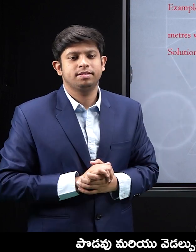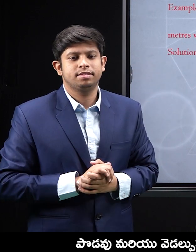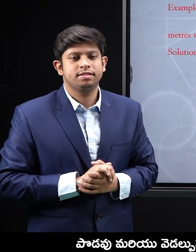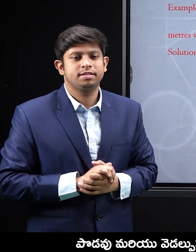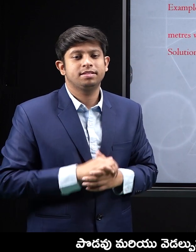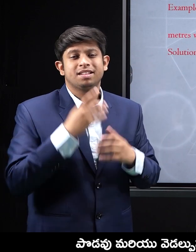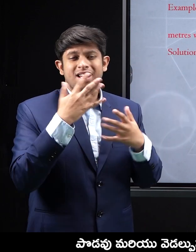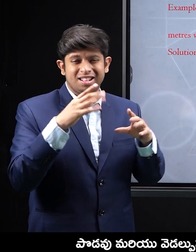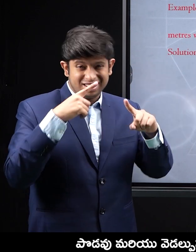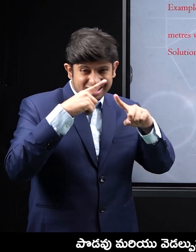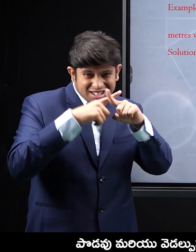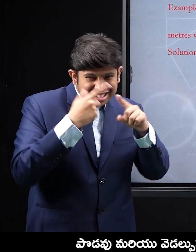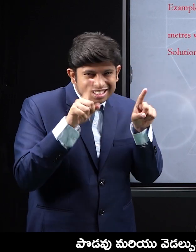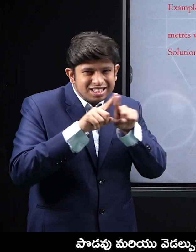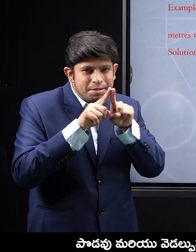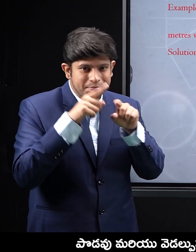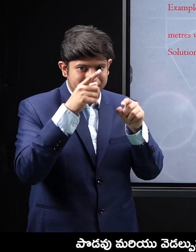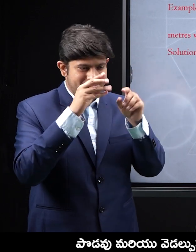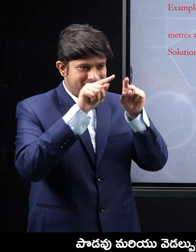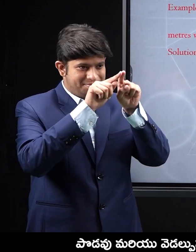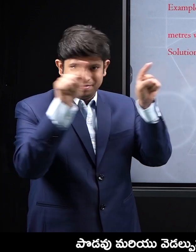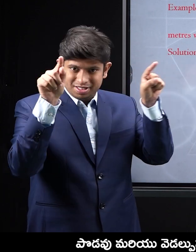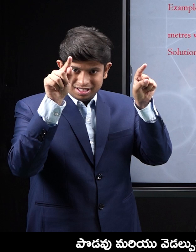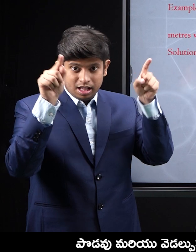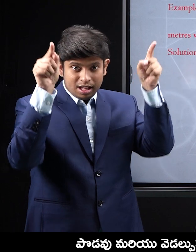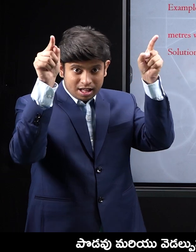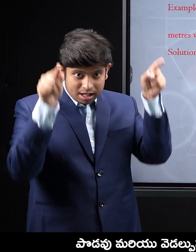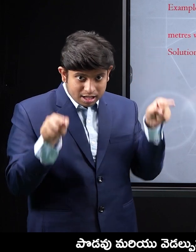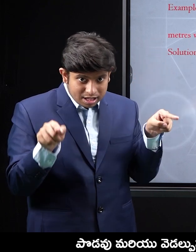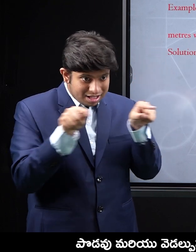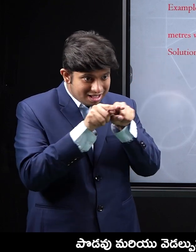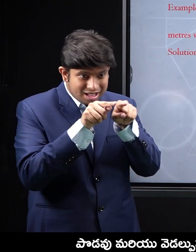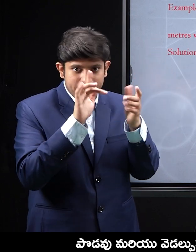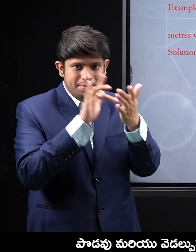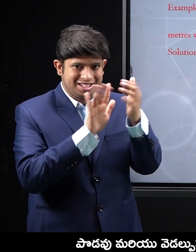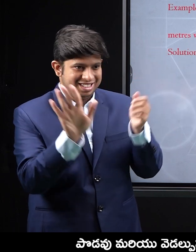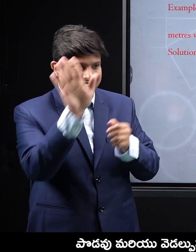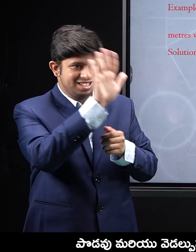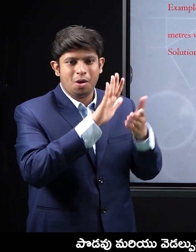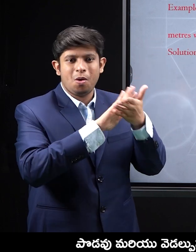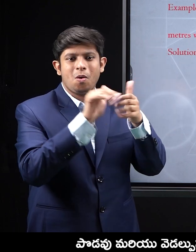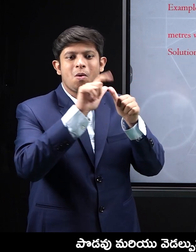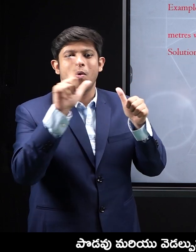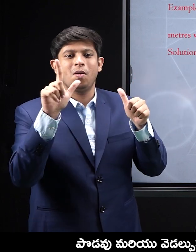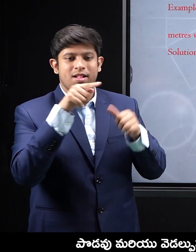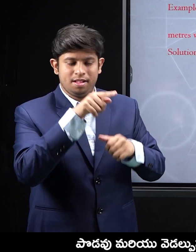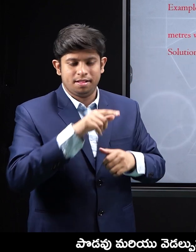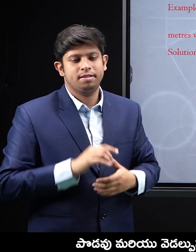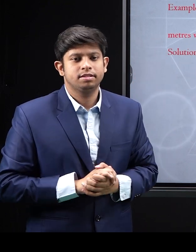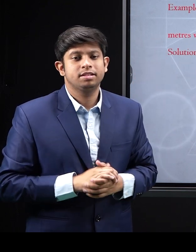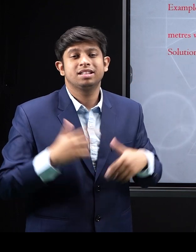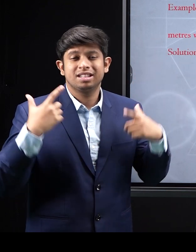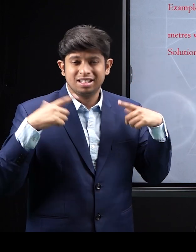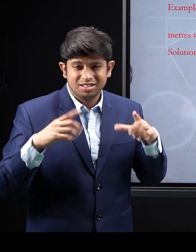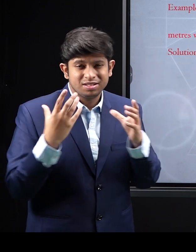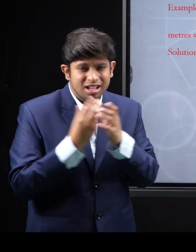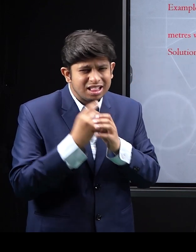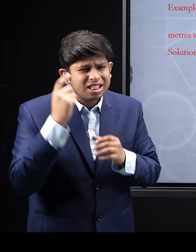పొడవు మరియు వెడల్పును గుణించటం ద్వారా మనం హాలు యొక్క ప్రాంతాన్ని పొందుతాము. హాలు వెడల్పు